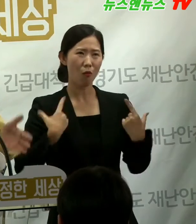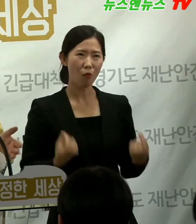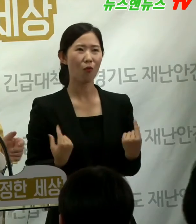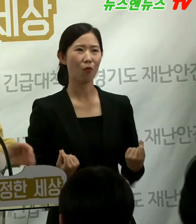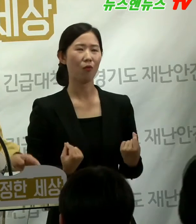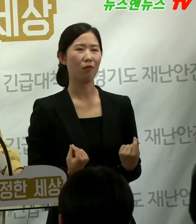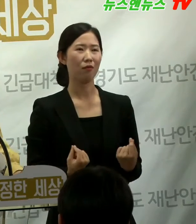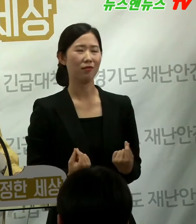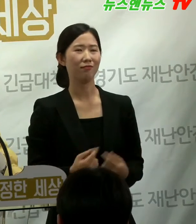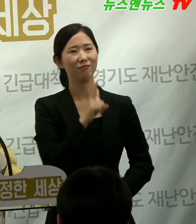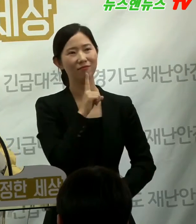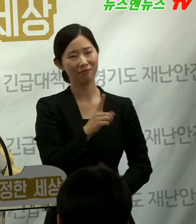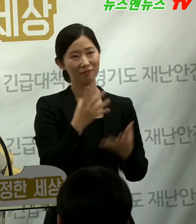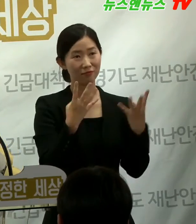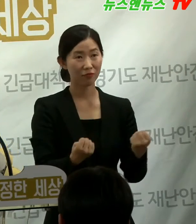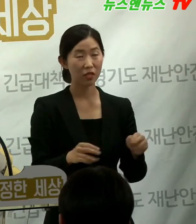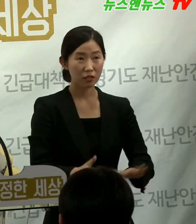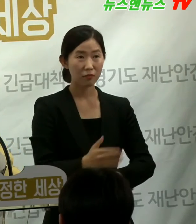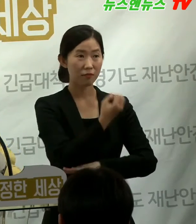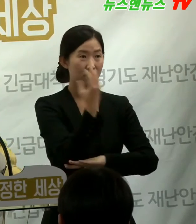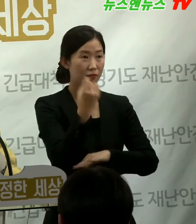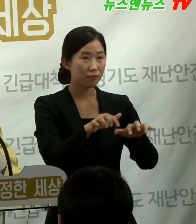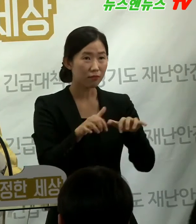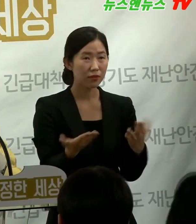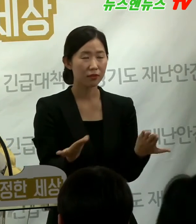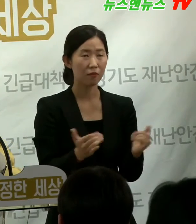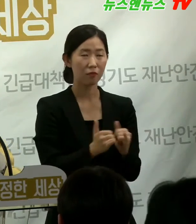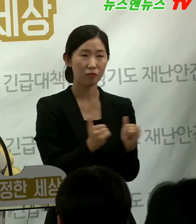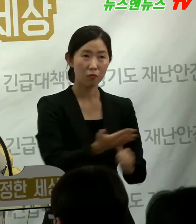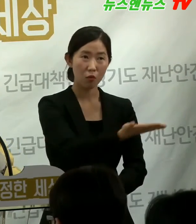여러 여기 계신 우리 언론 여러분도 그러실 거예요. 너무 힘들다.